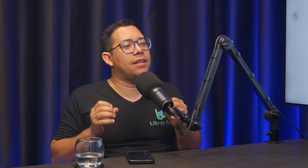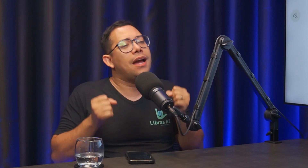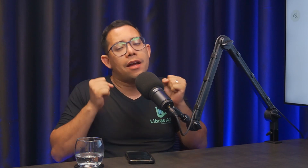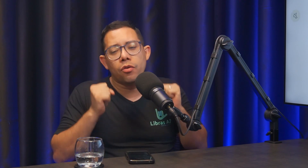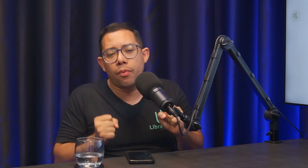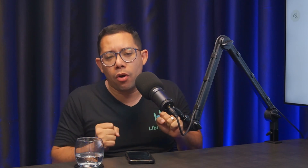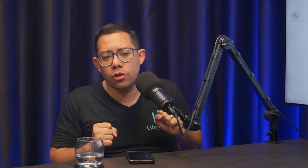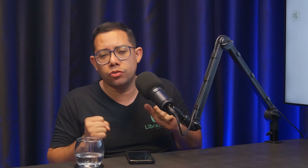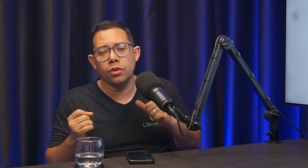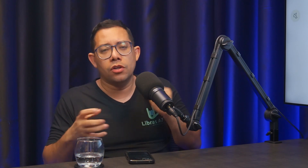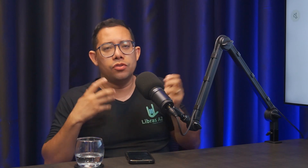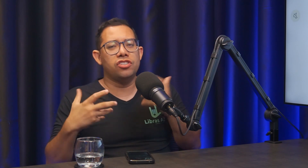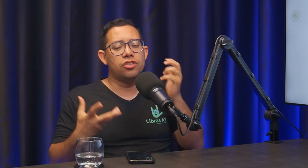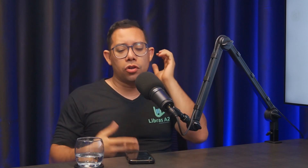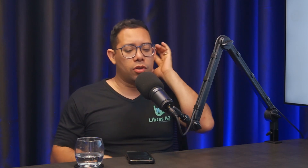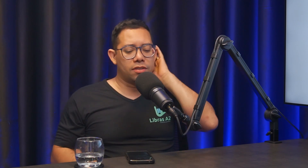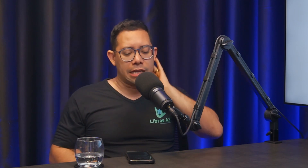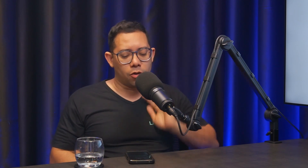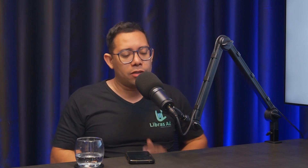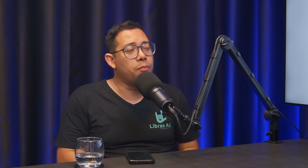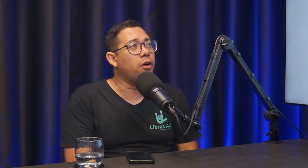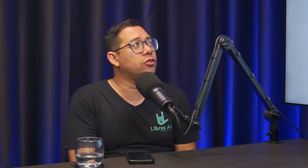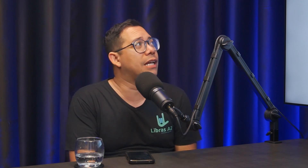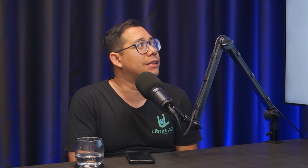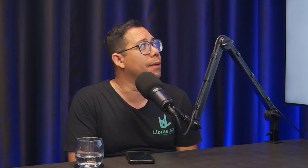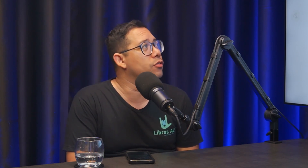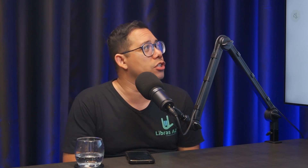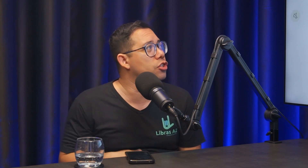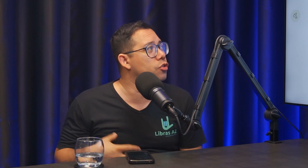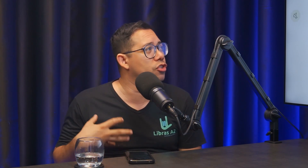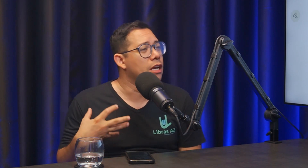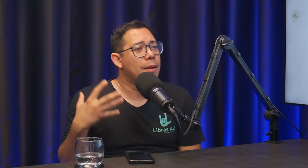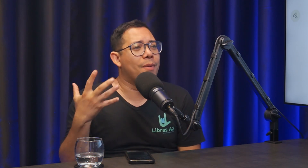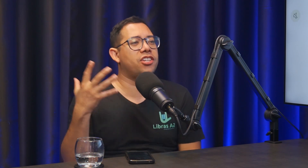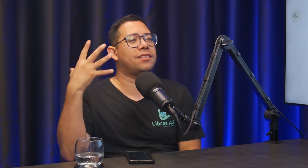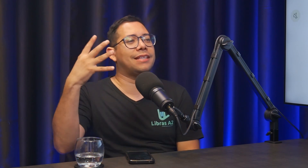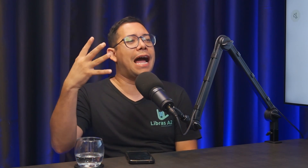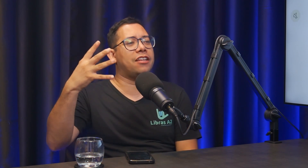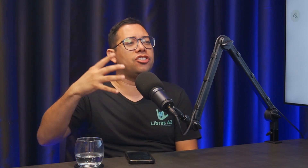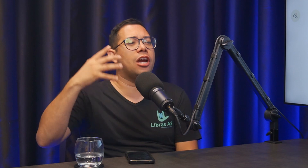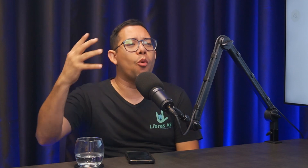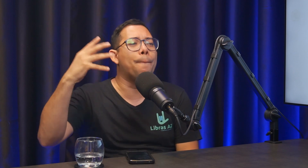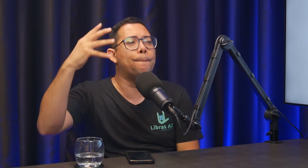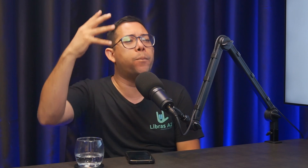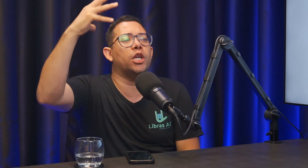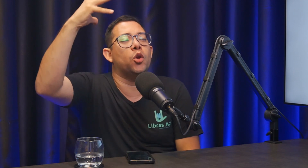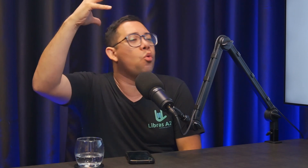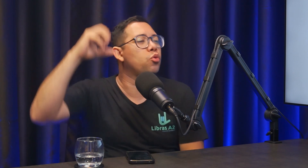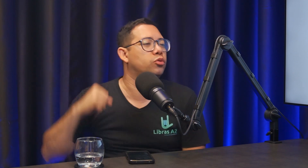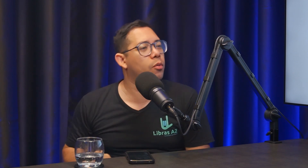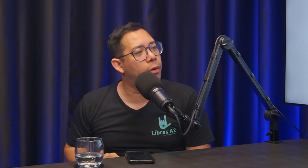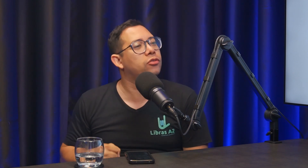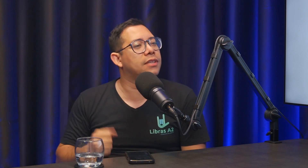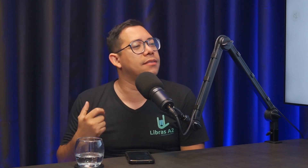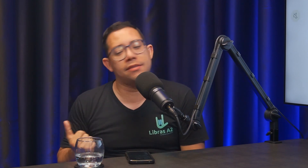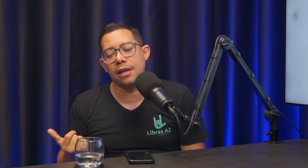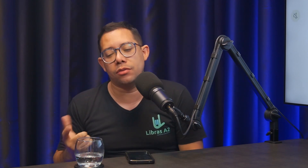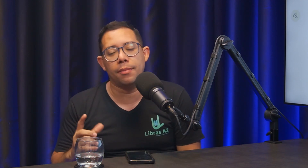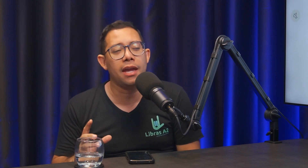Ah, eu posso, no sentido de autorização, mas eu posso usar também no sentido de majestade, de algo poderoso, eu posso usar esse sinal também? Sim.